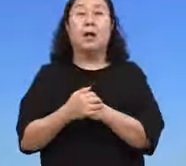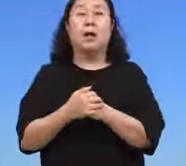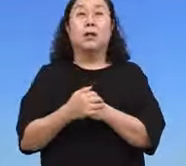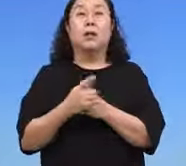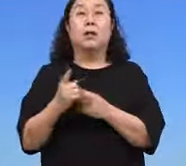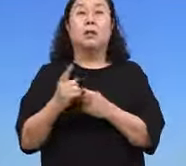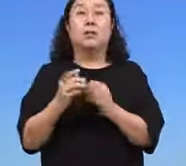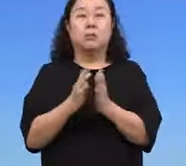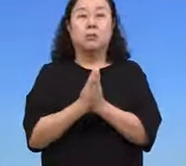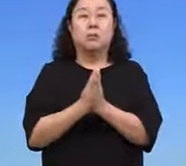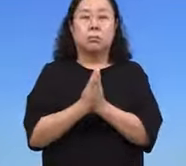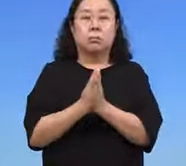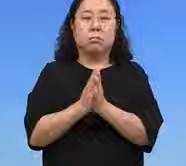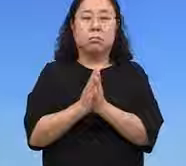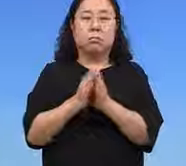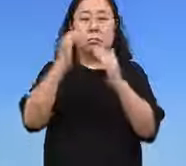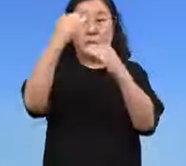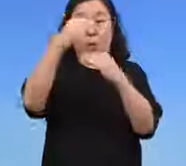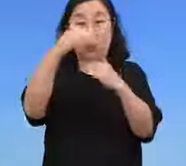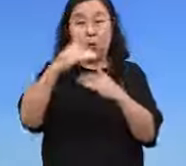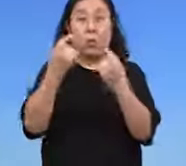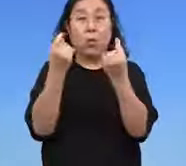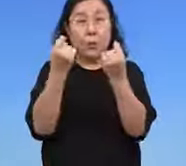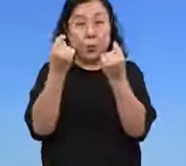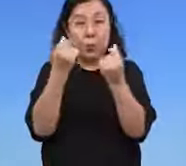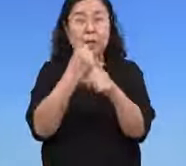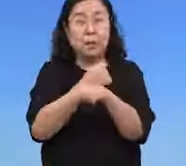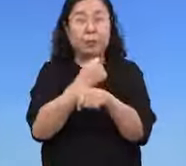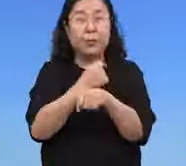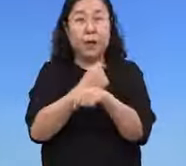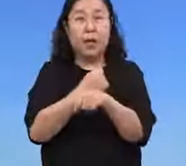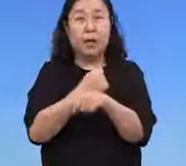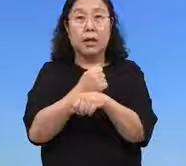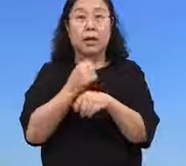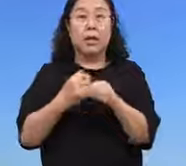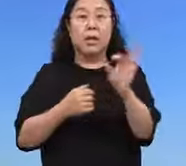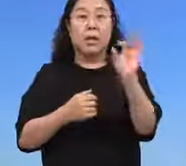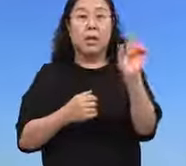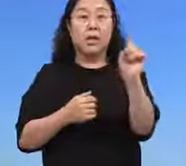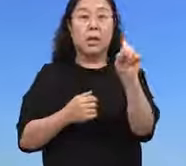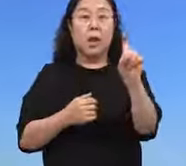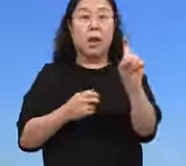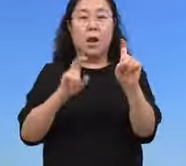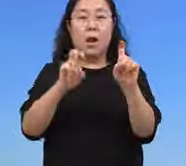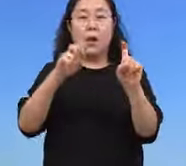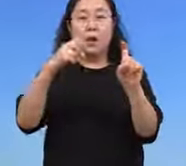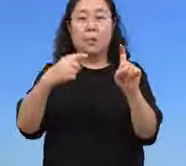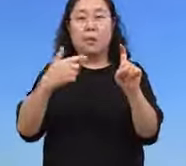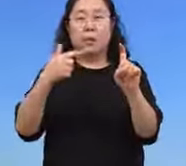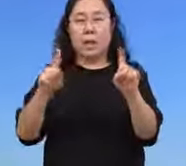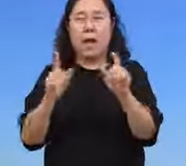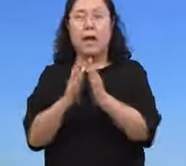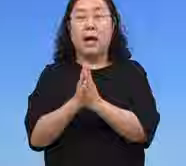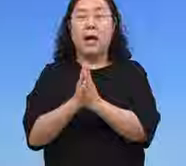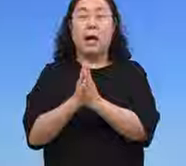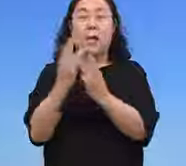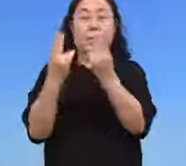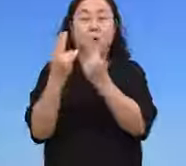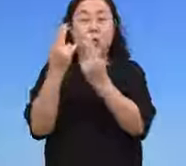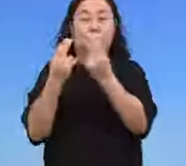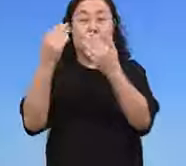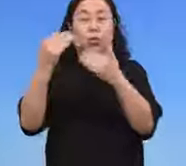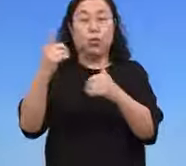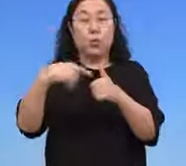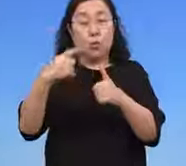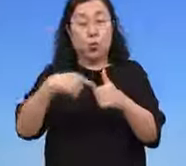많고, 또 그 전개되는 구도가 좀 비슷해서 이제 보통 이제 이 열무나 비유가 주는 교훈이 뭐냐고